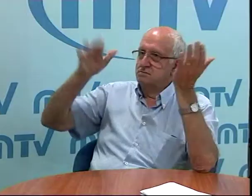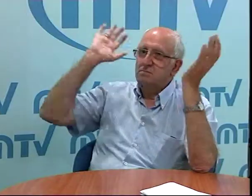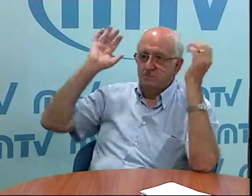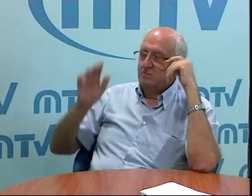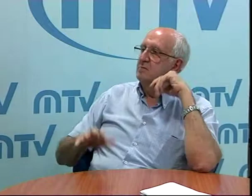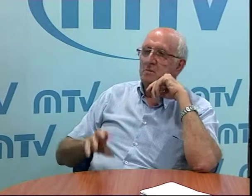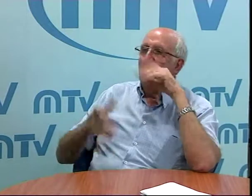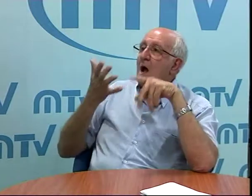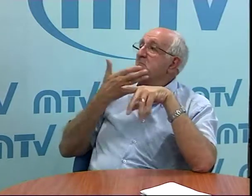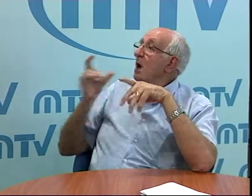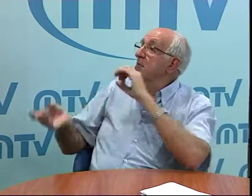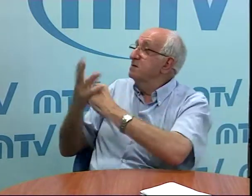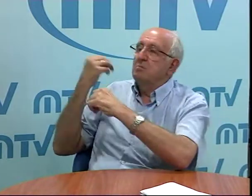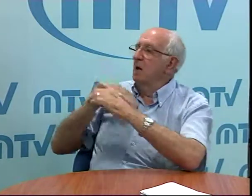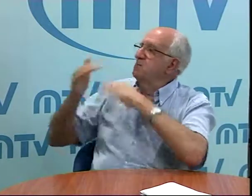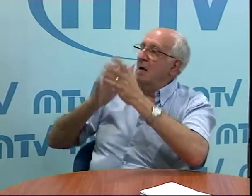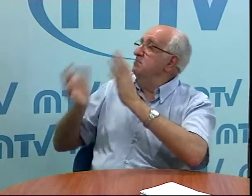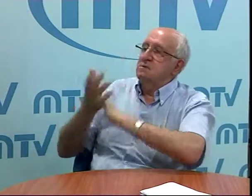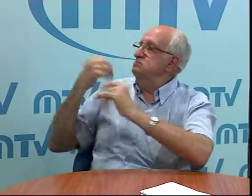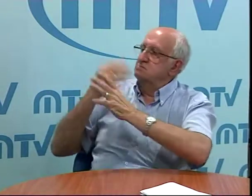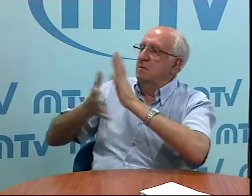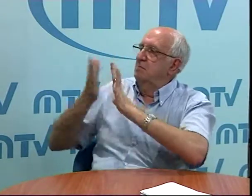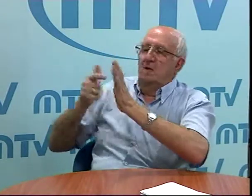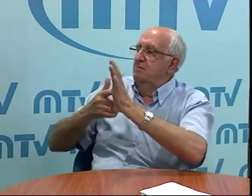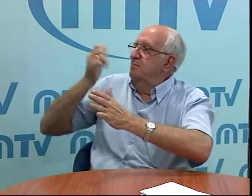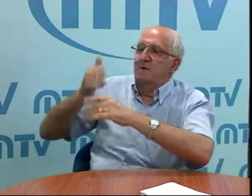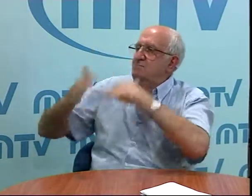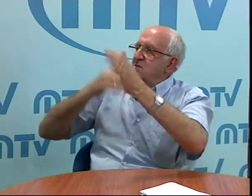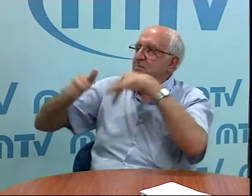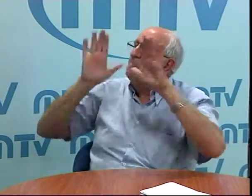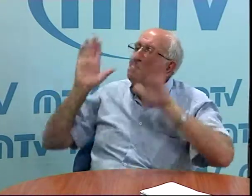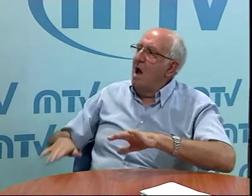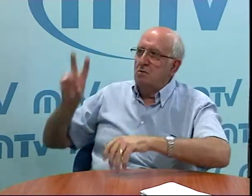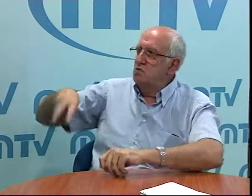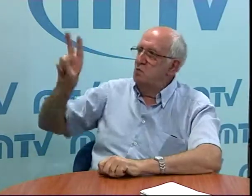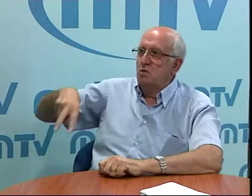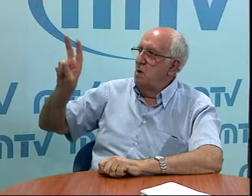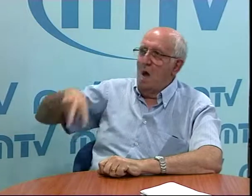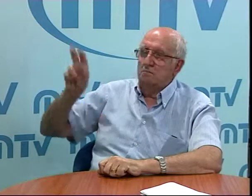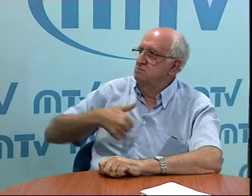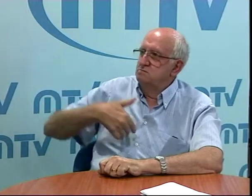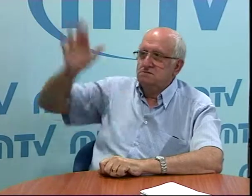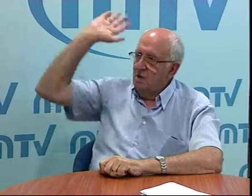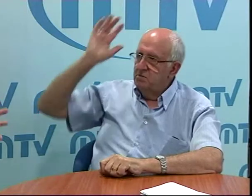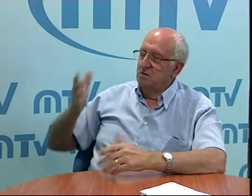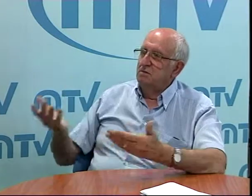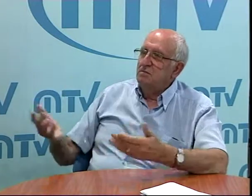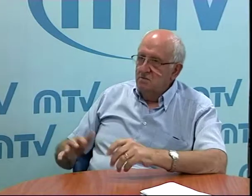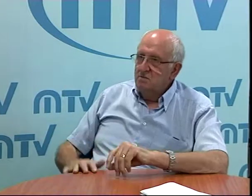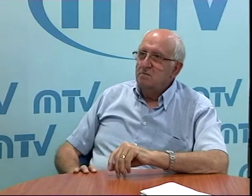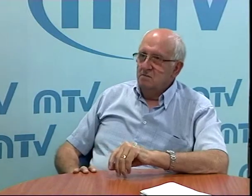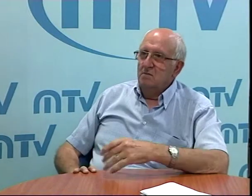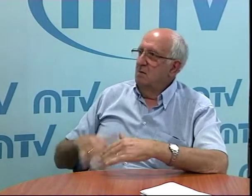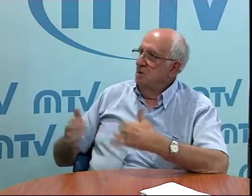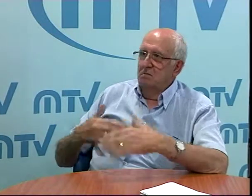Sí, va evolucionando, va evolucionando. Es decir, la lengua de signos es una lengua que siempre se va incorporando cosas nuevas